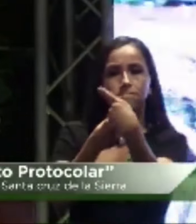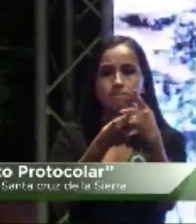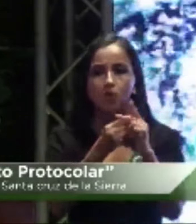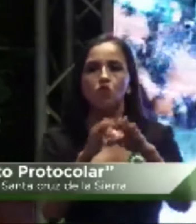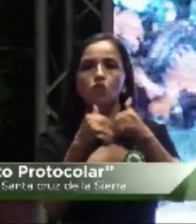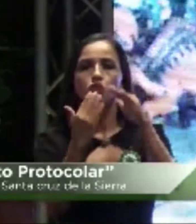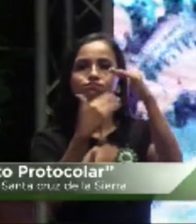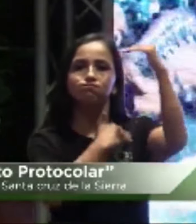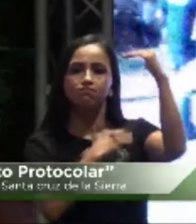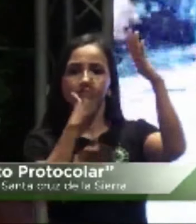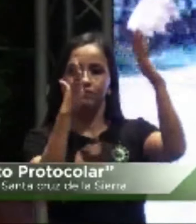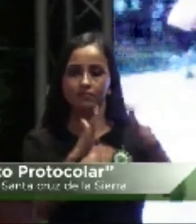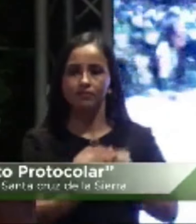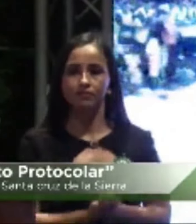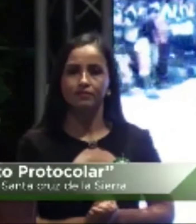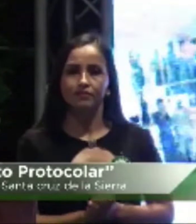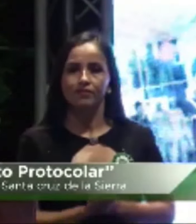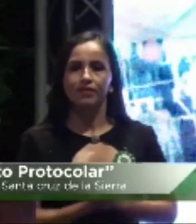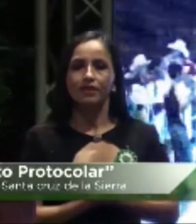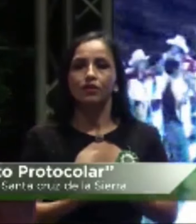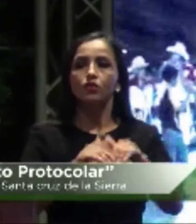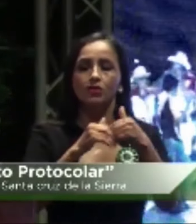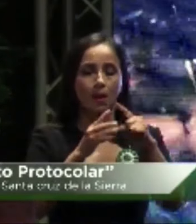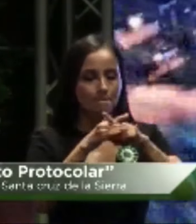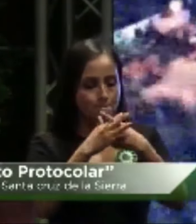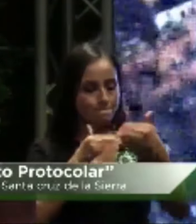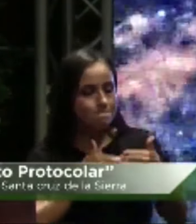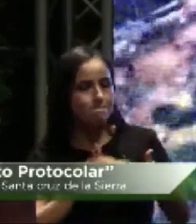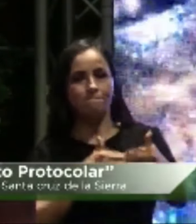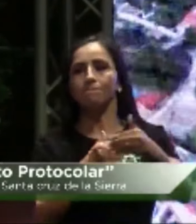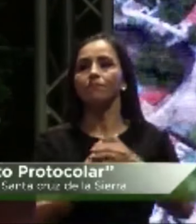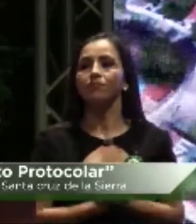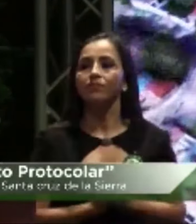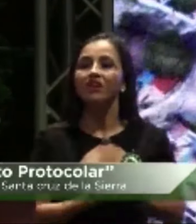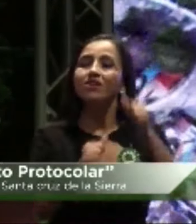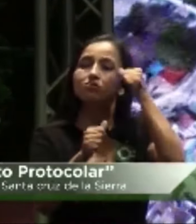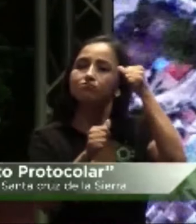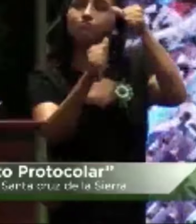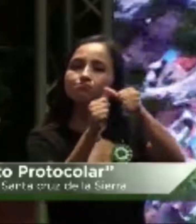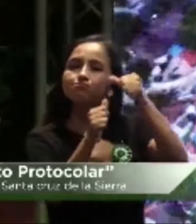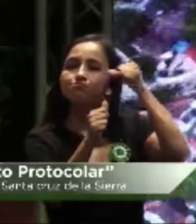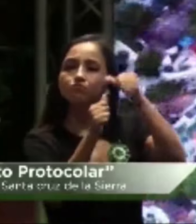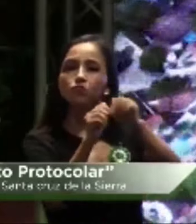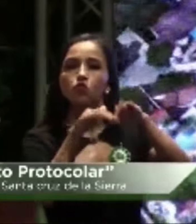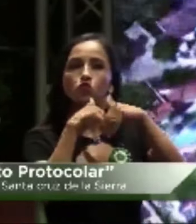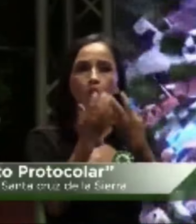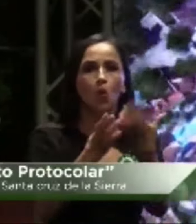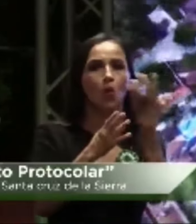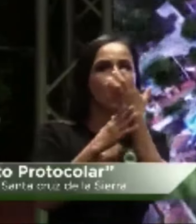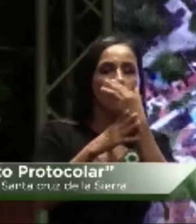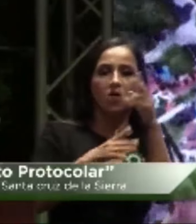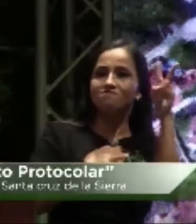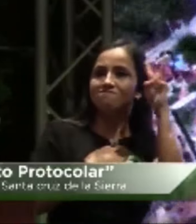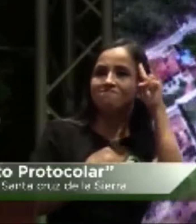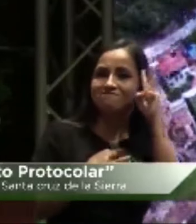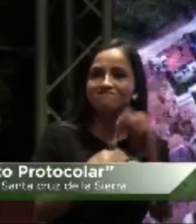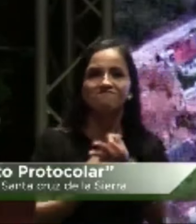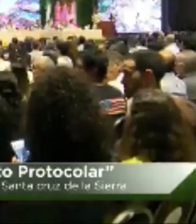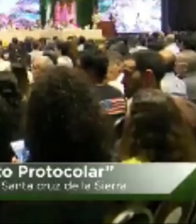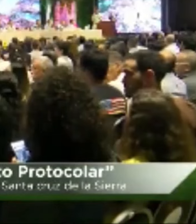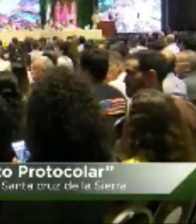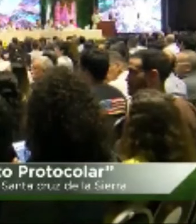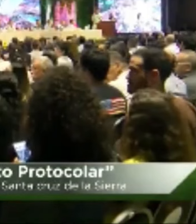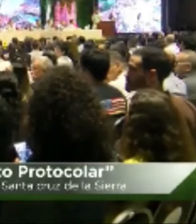de los cruceños desde nuestros inicios. Hay que recordar esa audacia de quienes fundaron